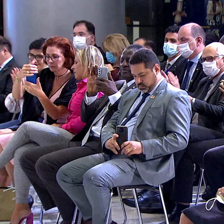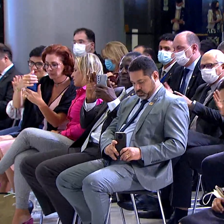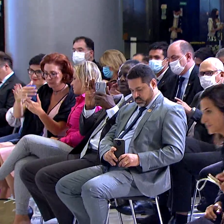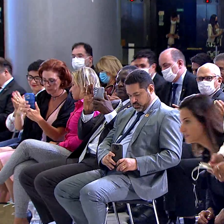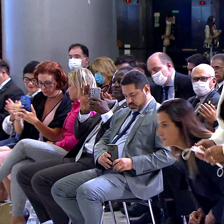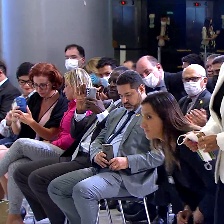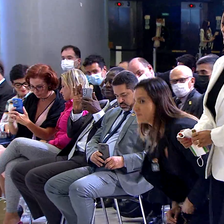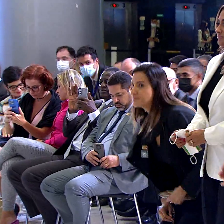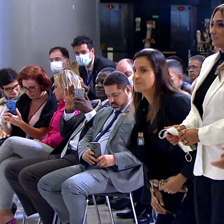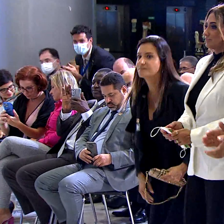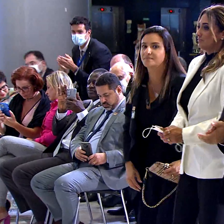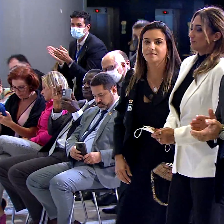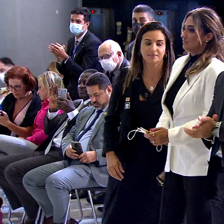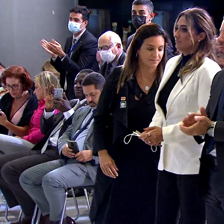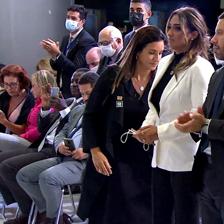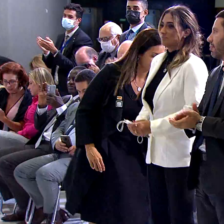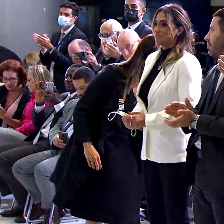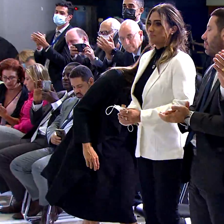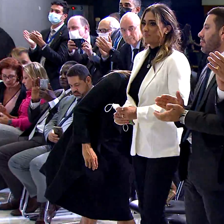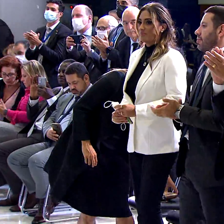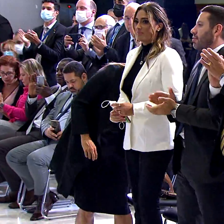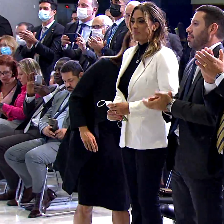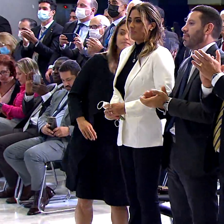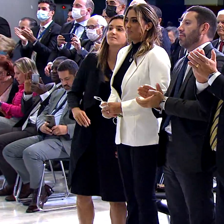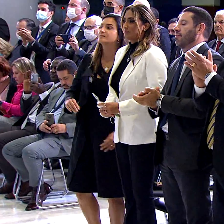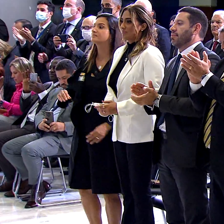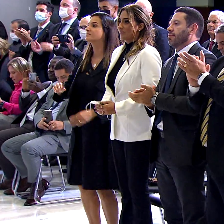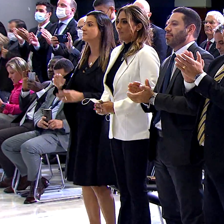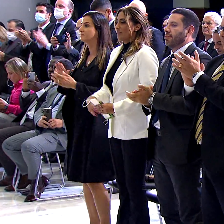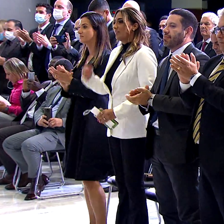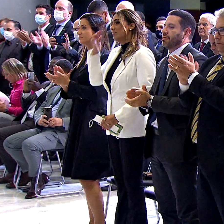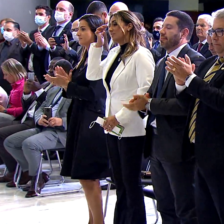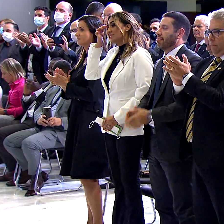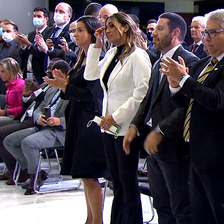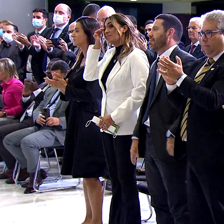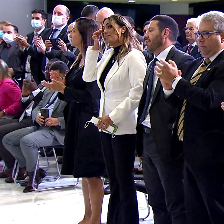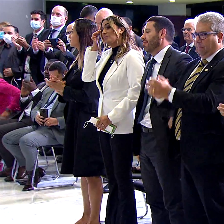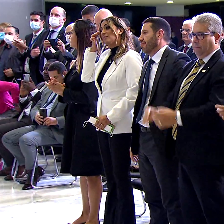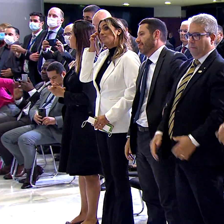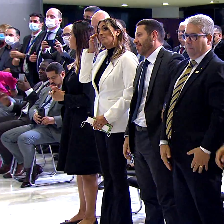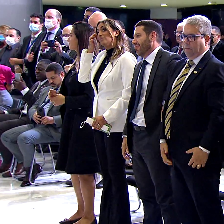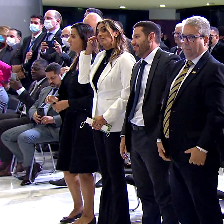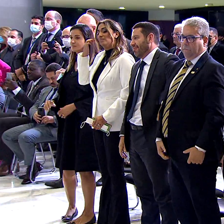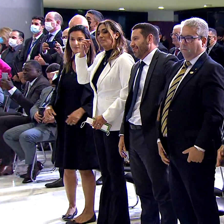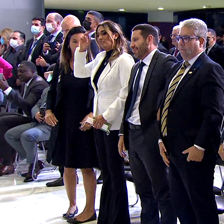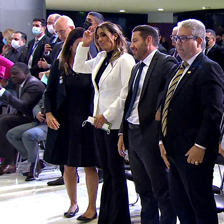Está encerrada esta cerimônia.